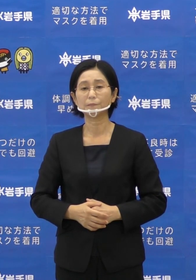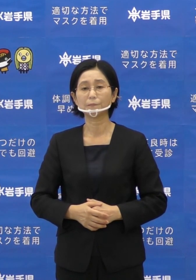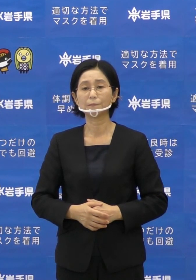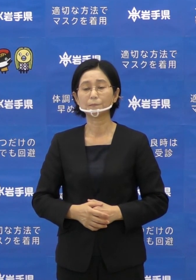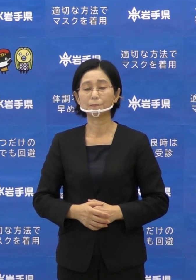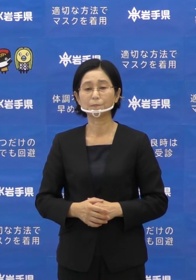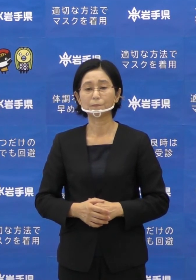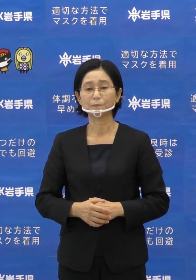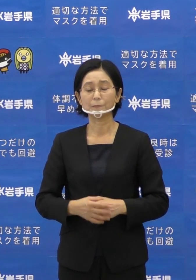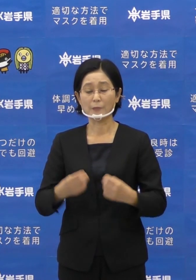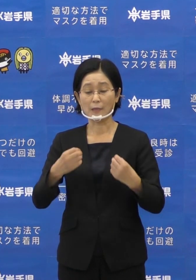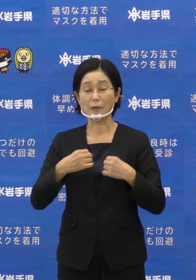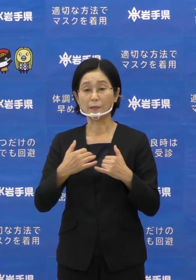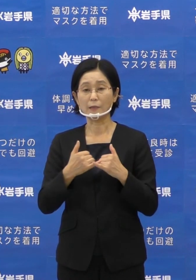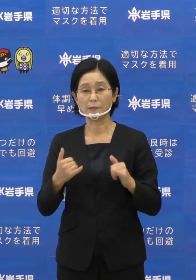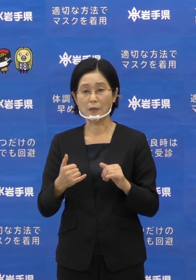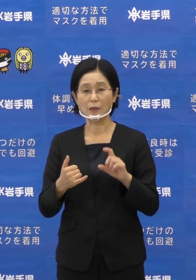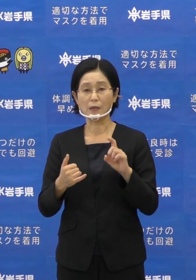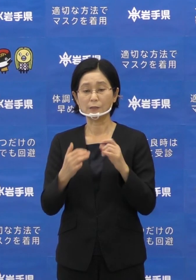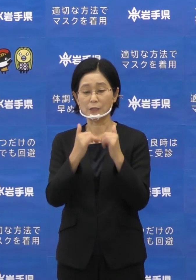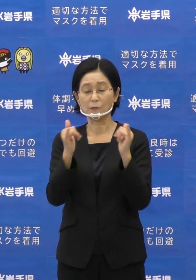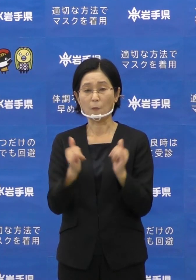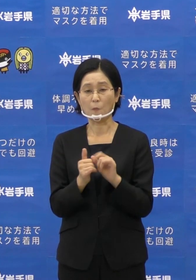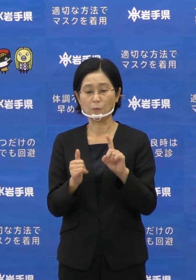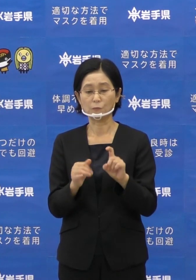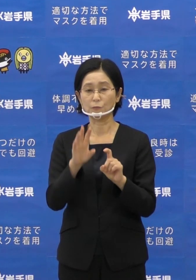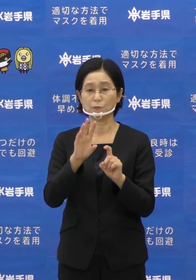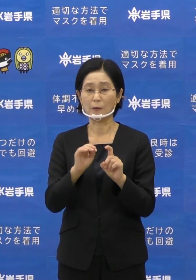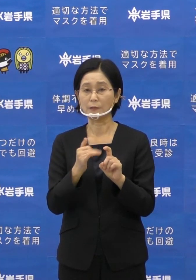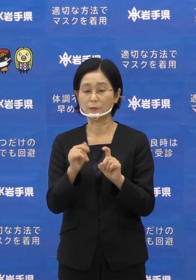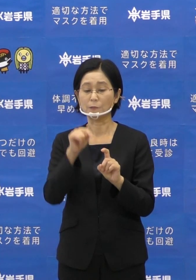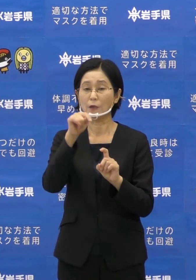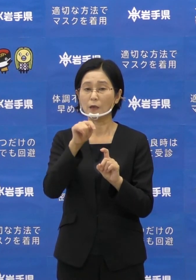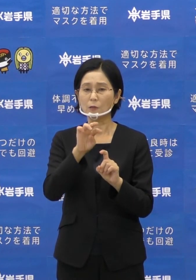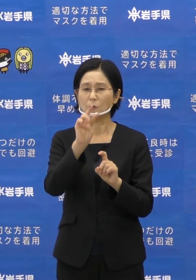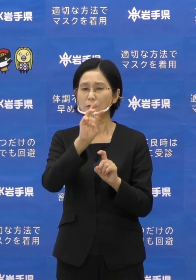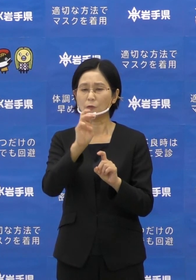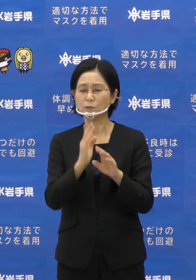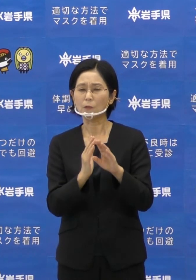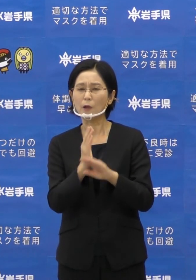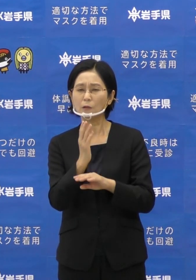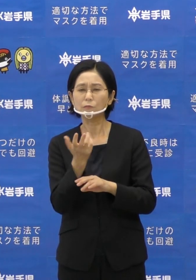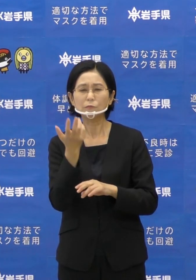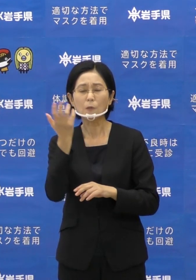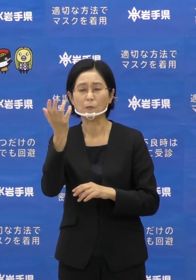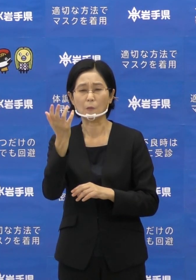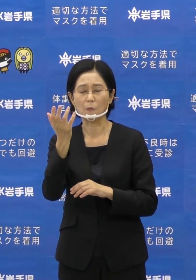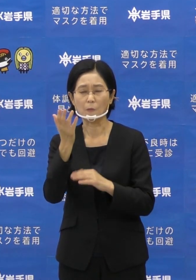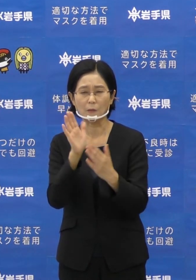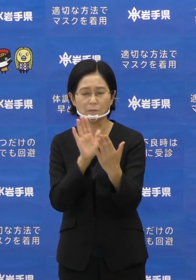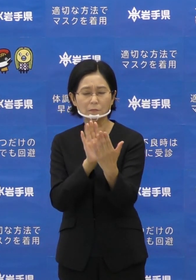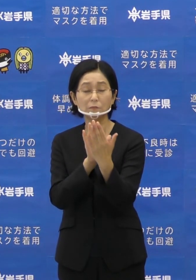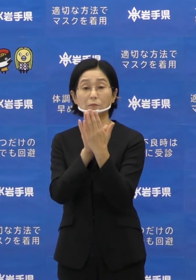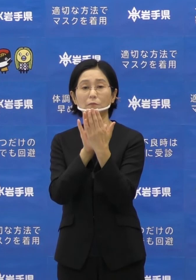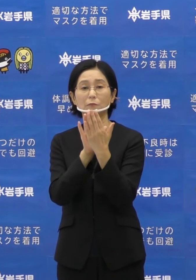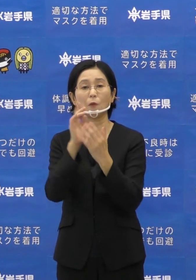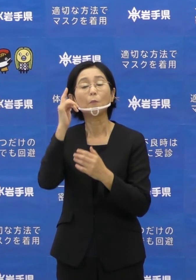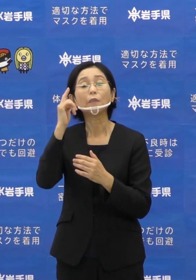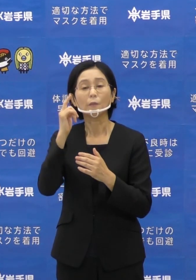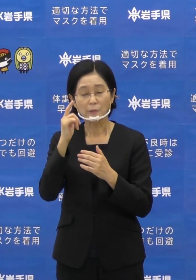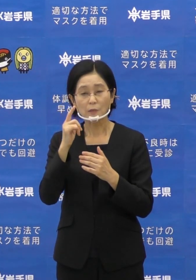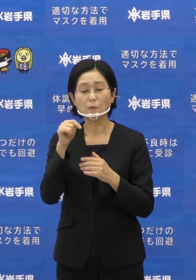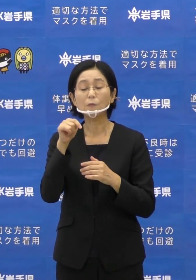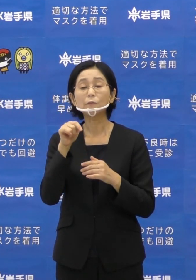10万人あたり30人っていうのがもうすぐ来るなというのが見えてきたので、これはもうまん延防止